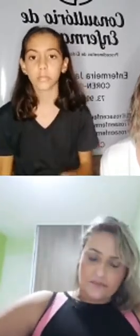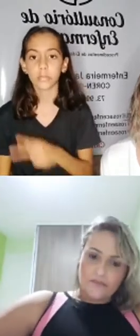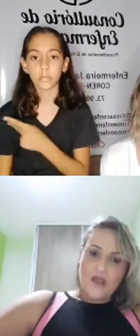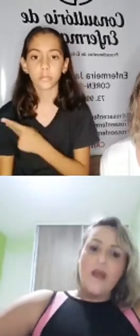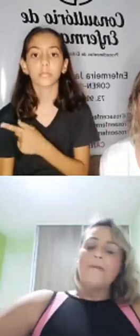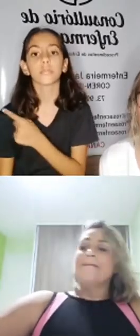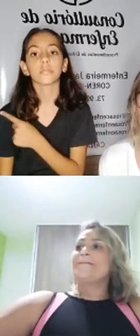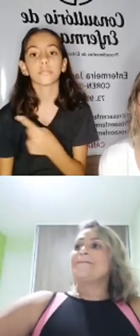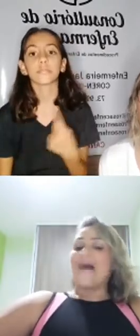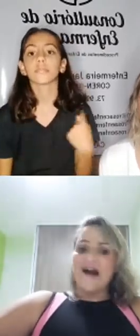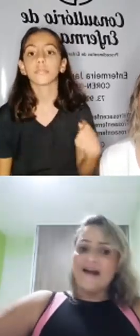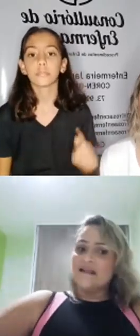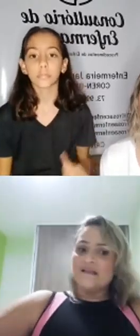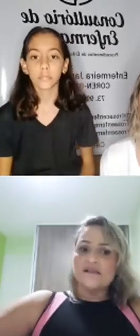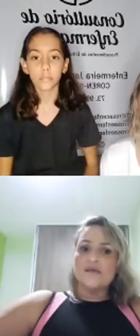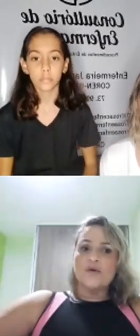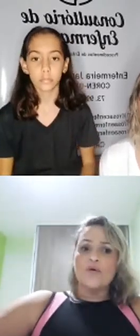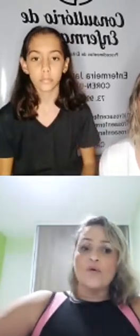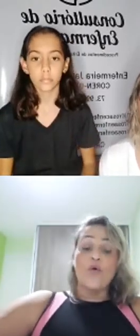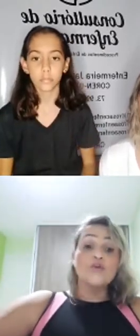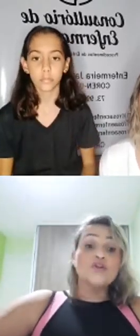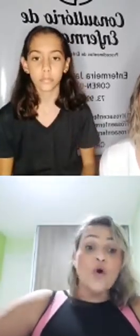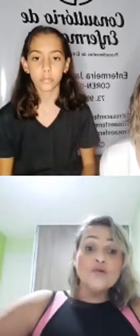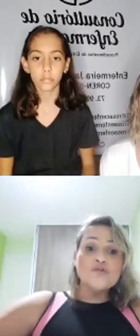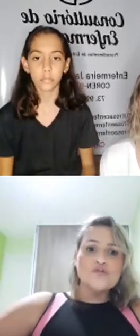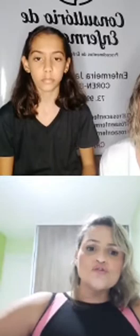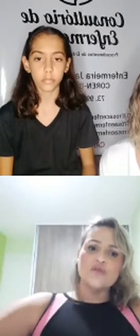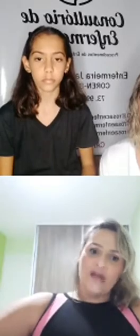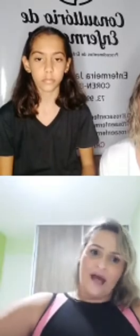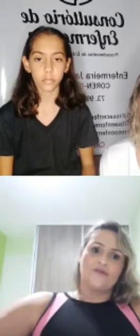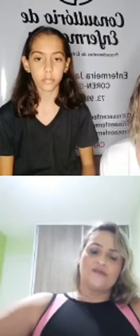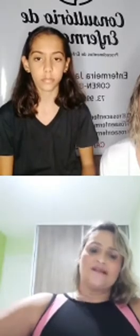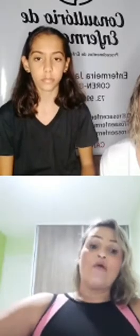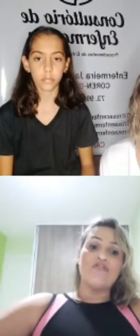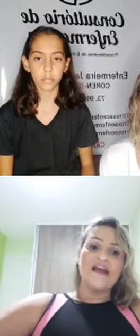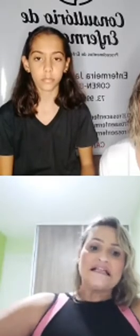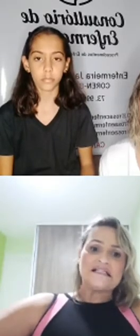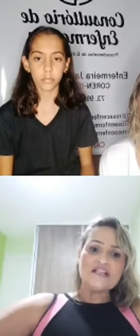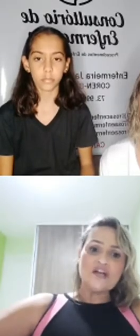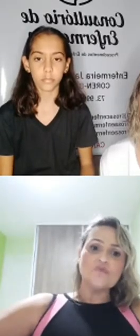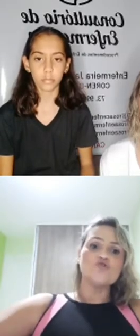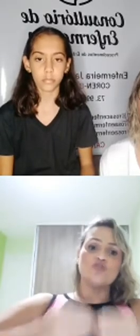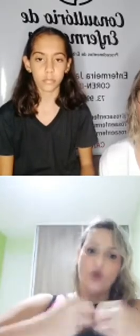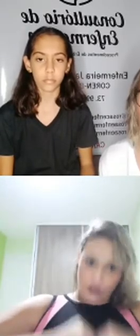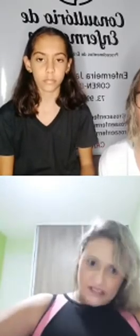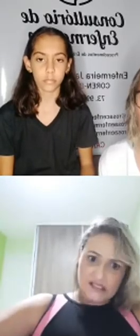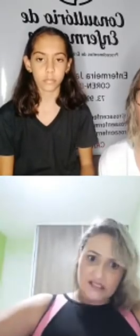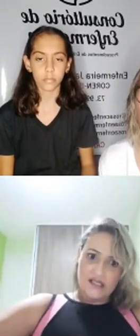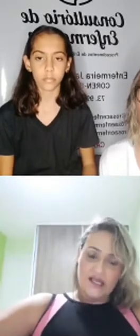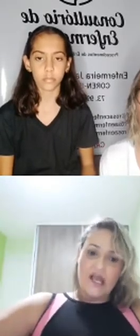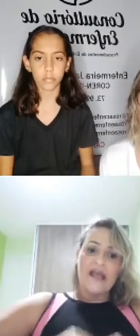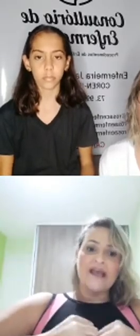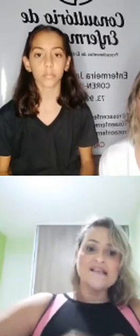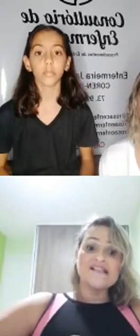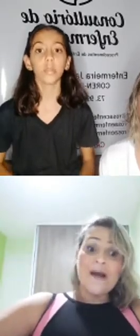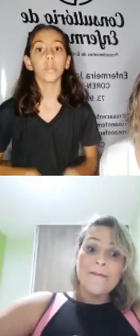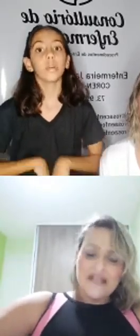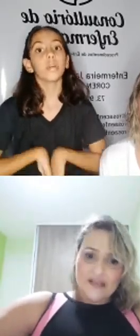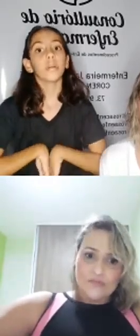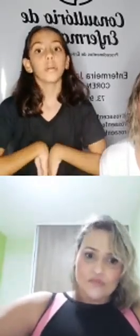sim, mas com todos os cuidados. Talvez sejamos nós